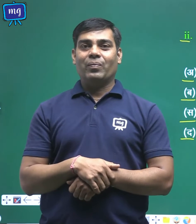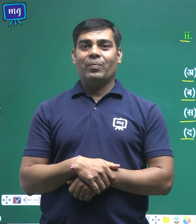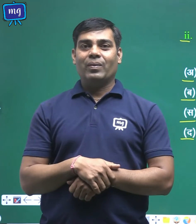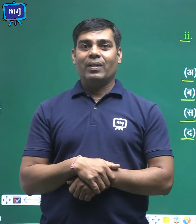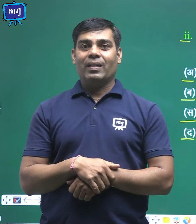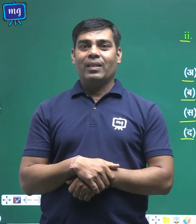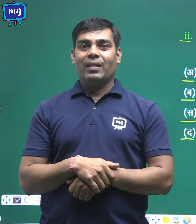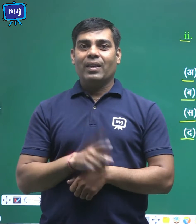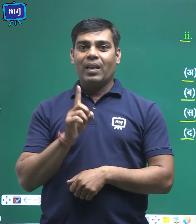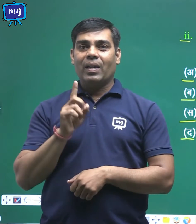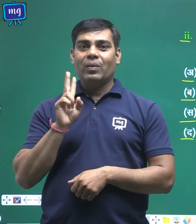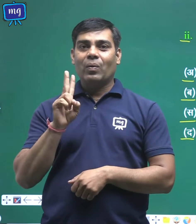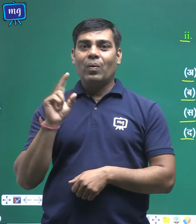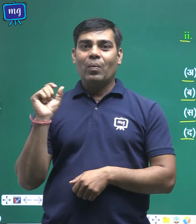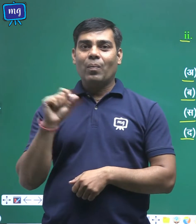कितने महीने होते हैं?